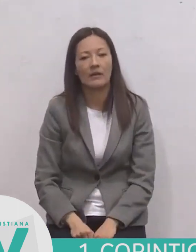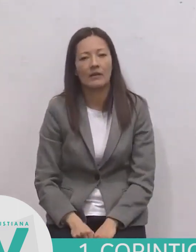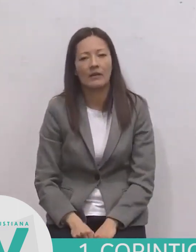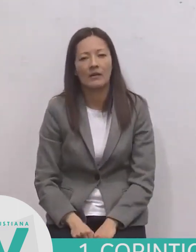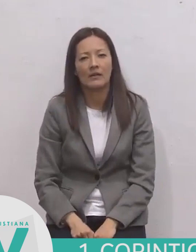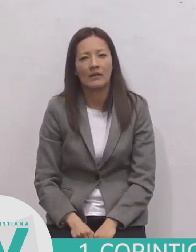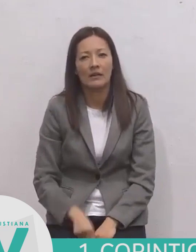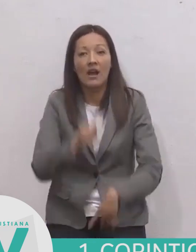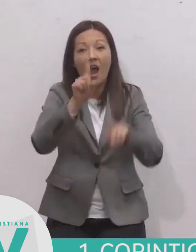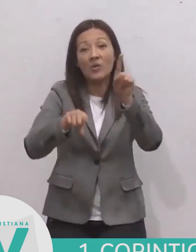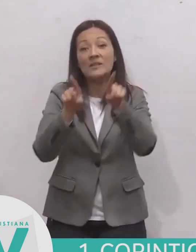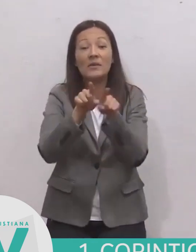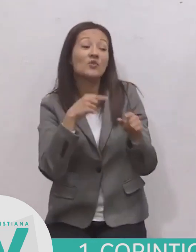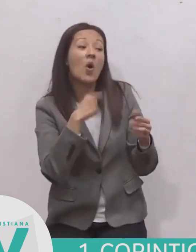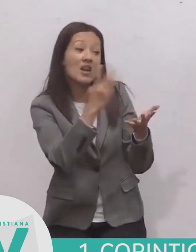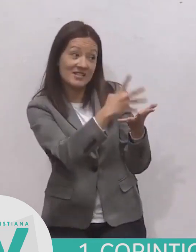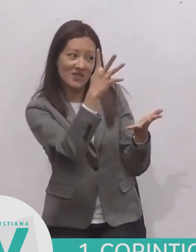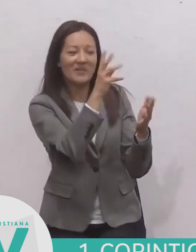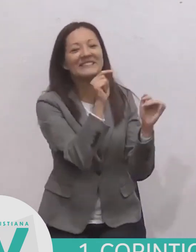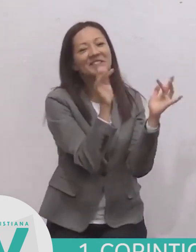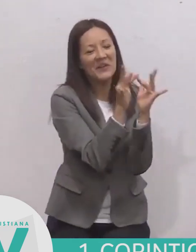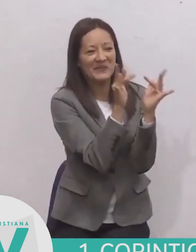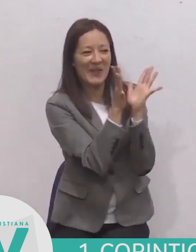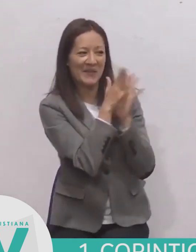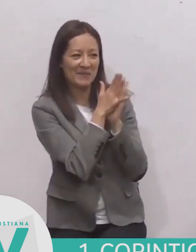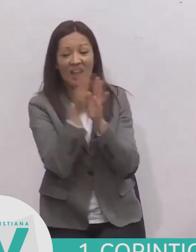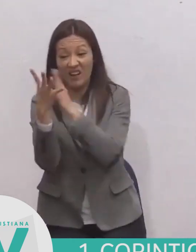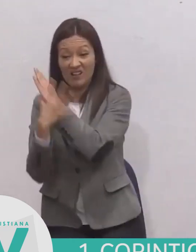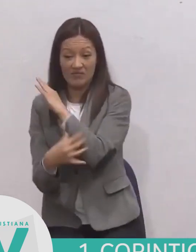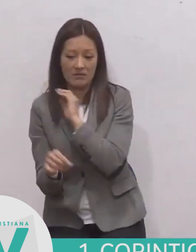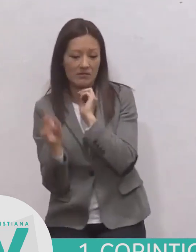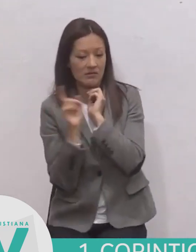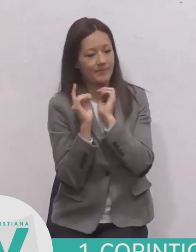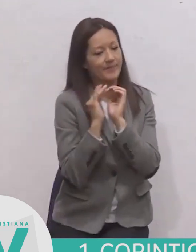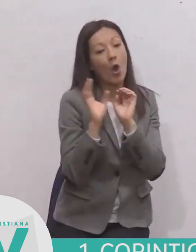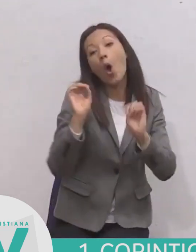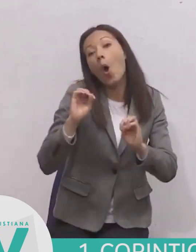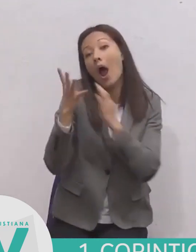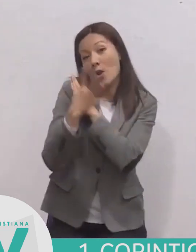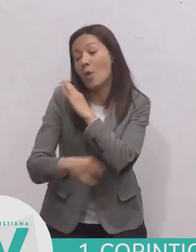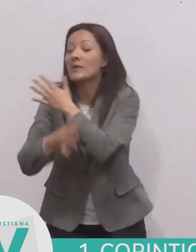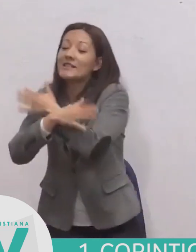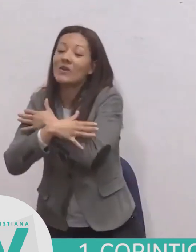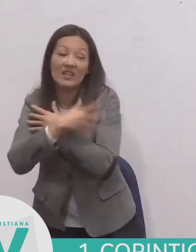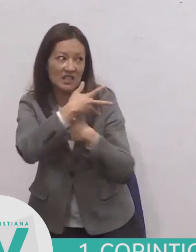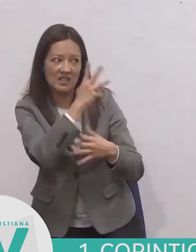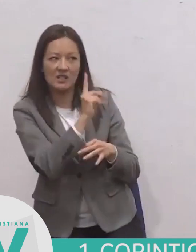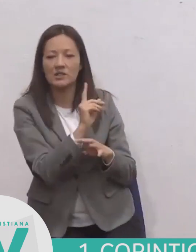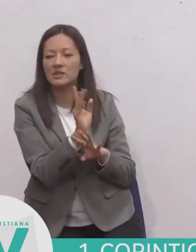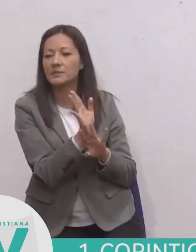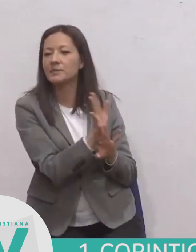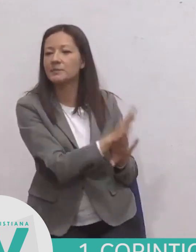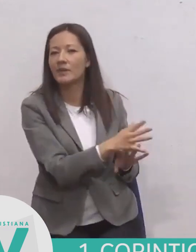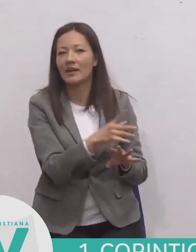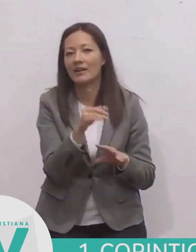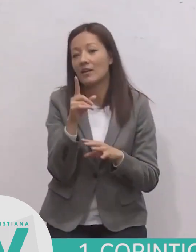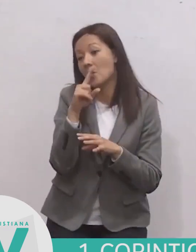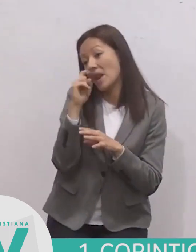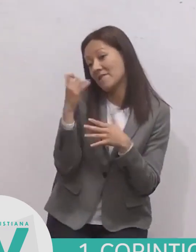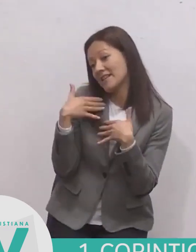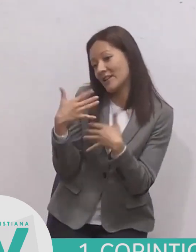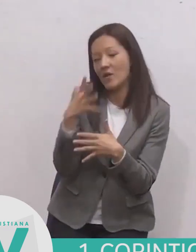Yo saludo a los que tienen dinero y a los pobres no, o saludo solamente a los pobres y a los ricos no, o saludo solamente a las feas y a las bonitas